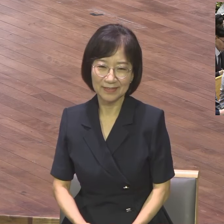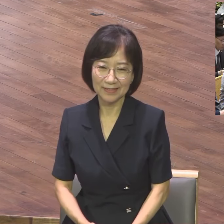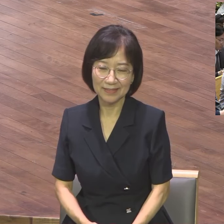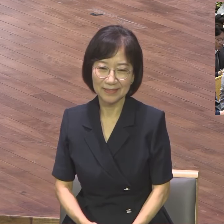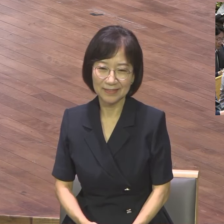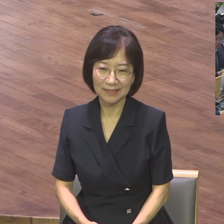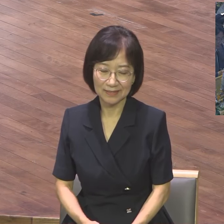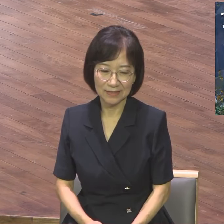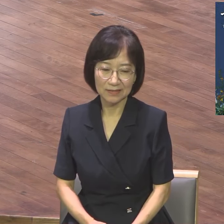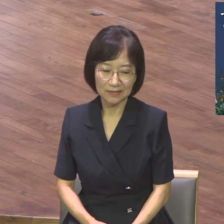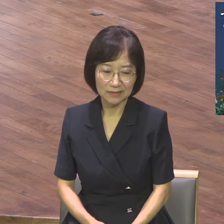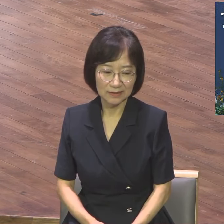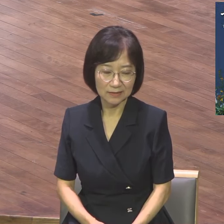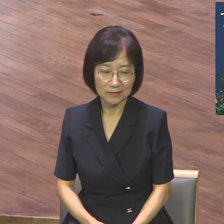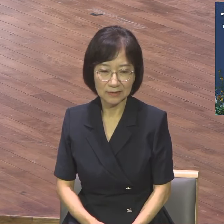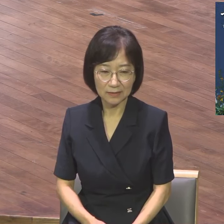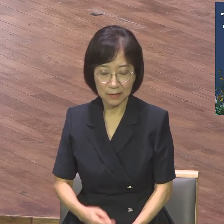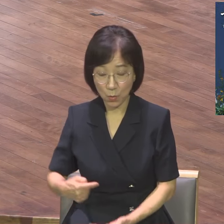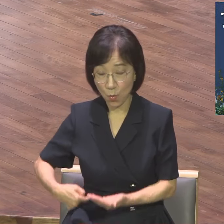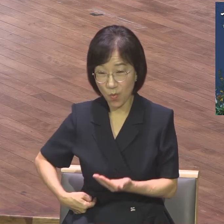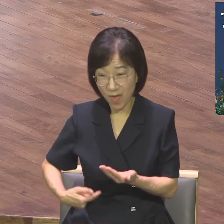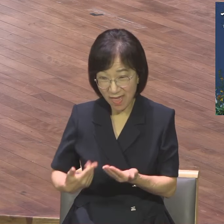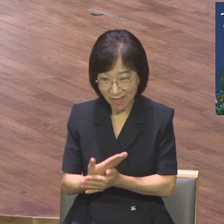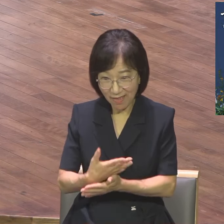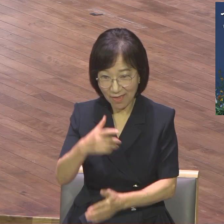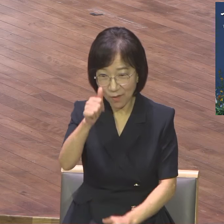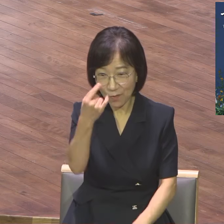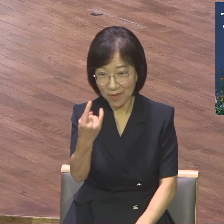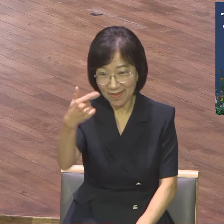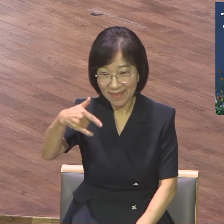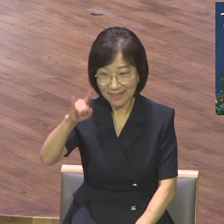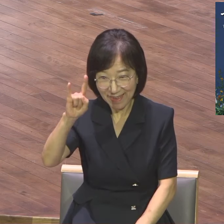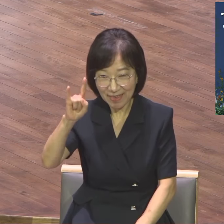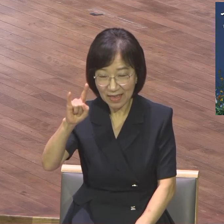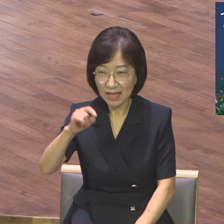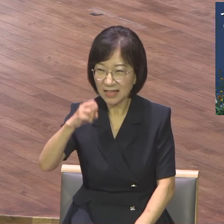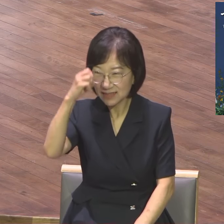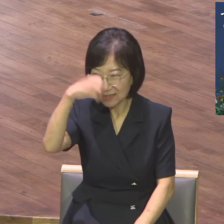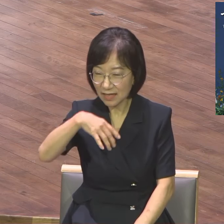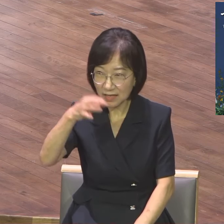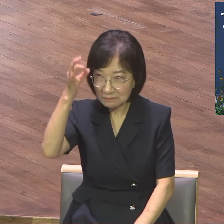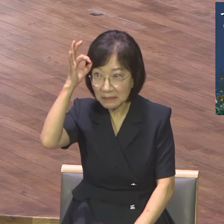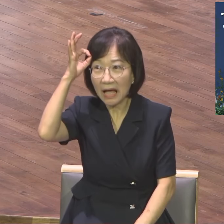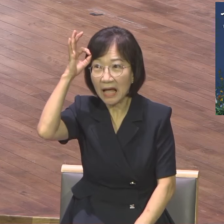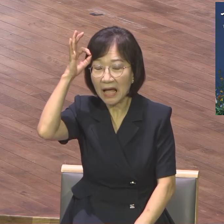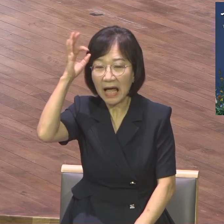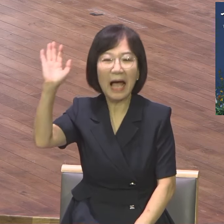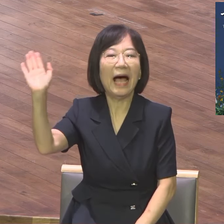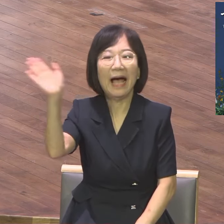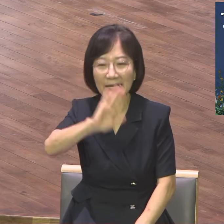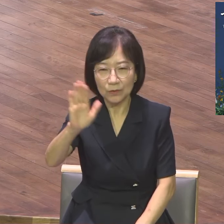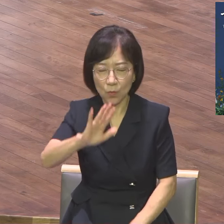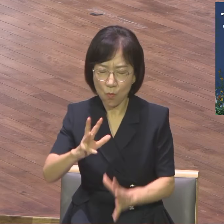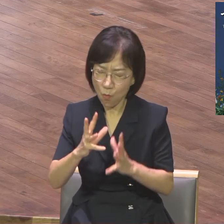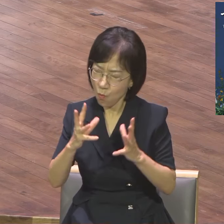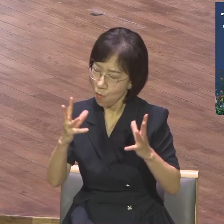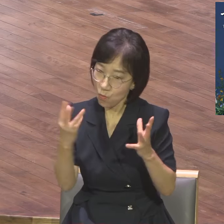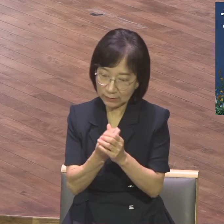회개는요 단순히 깨닫는 것이 아니에요. 회개가 무슨 뜻이냐? 180도 방향 바꾸는